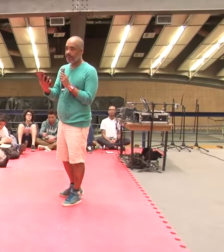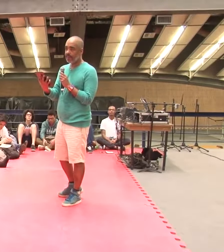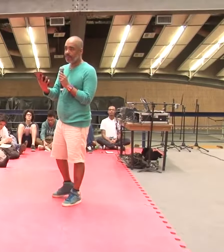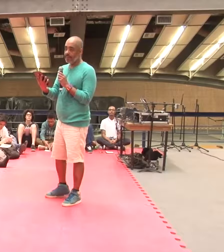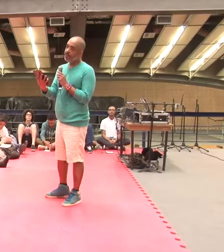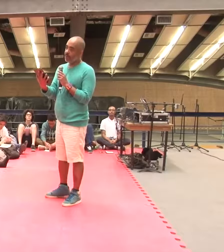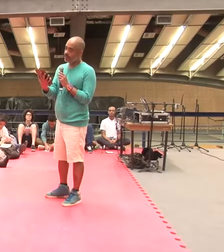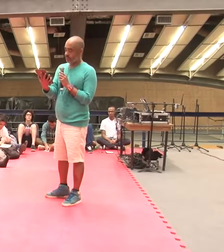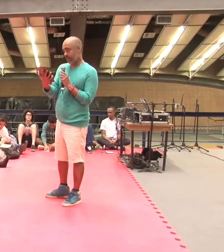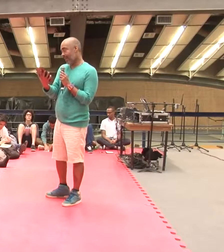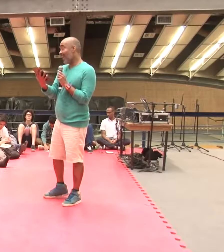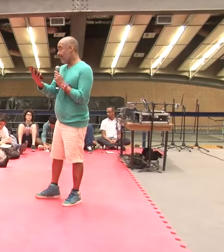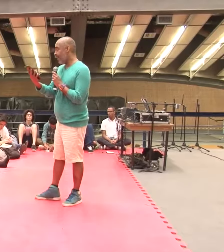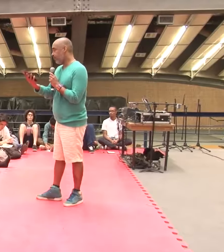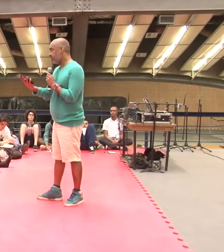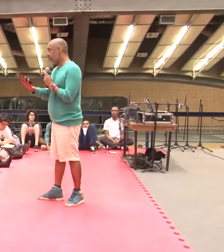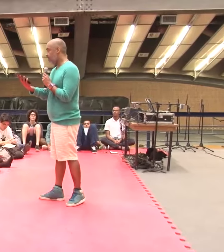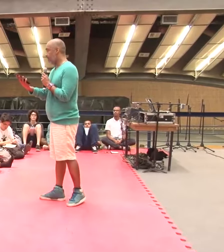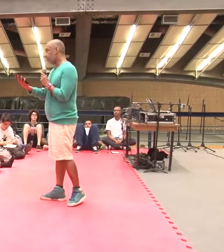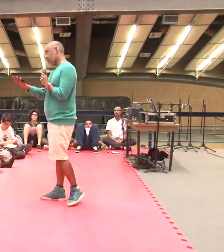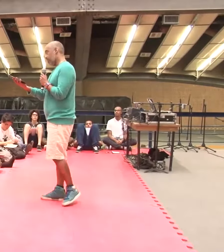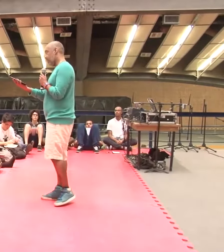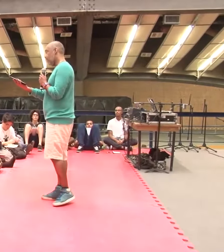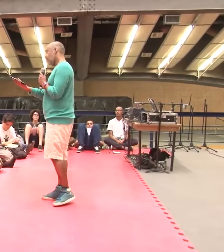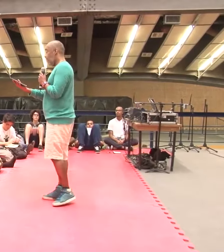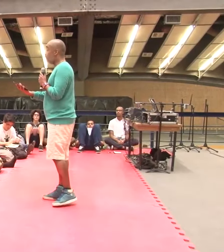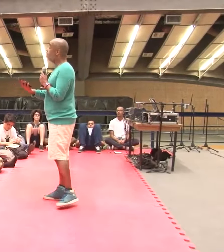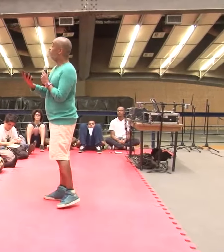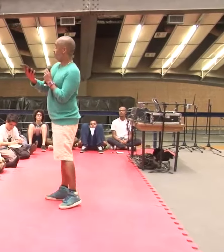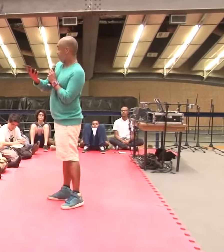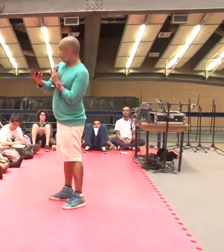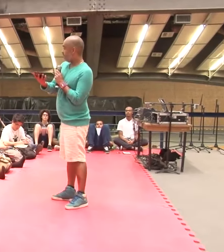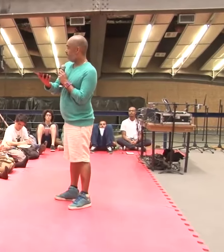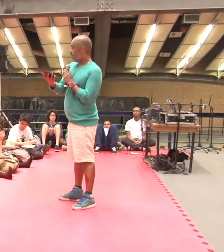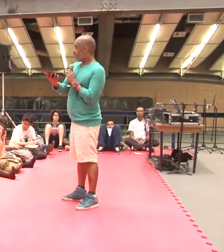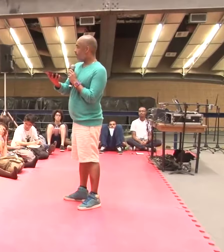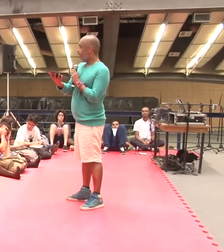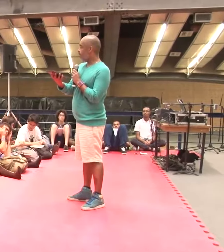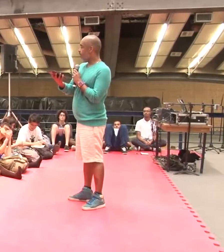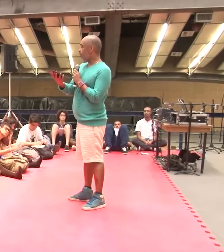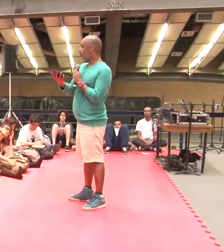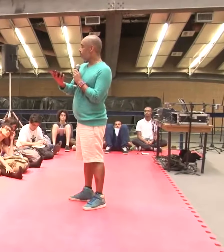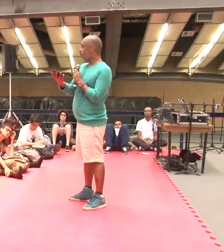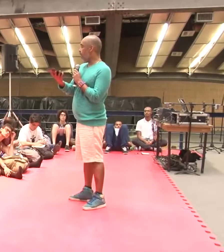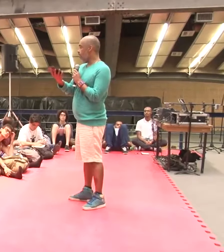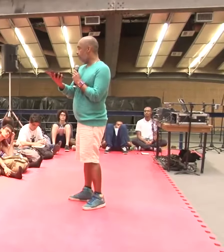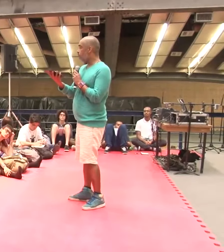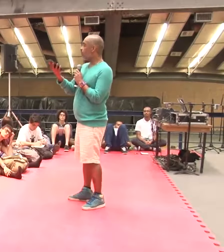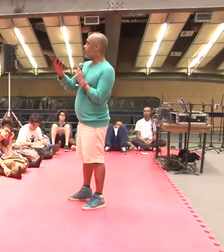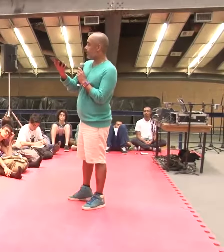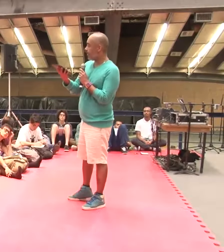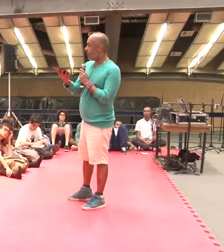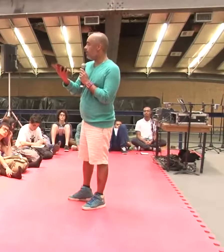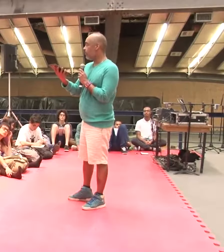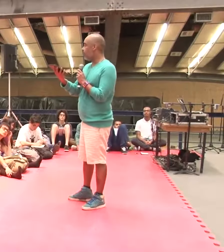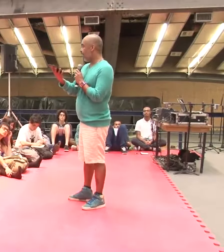valor, pois claramente, positivamente, como aqui, ou trabalhando pelo discurso irônico, pelo